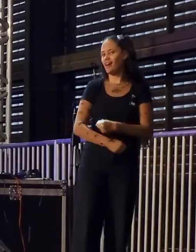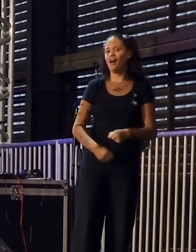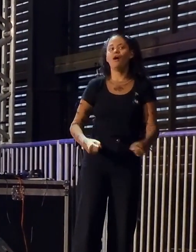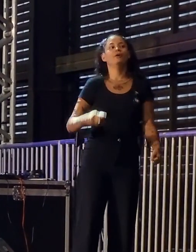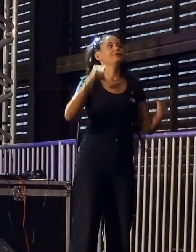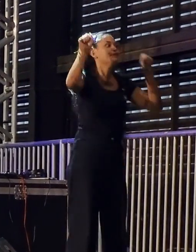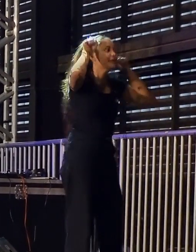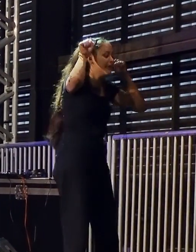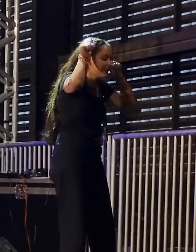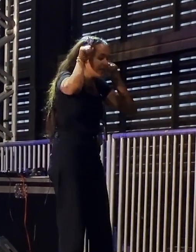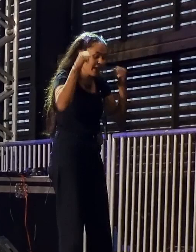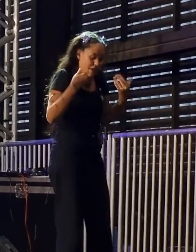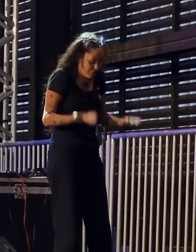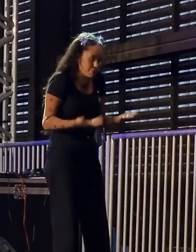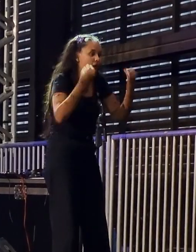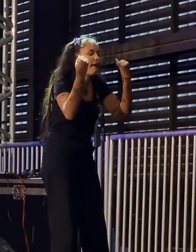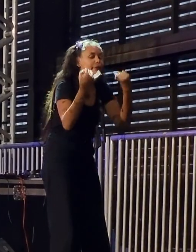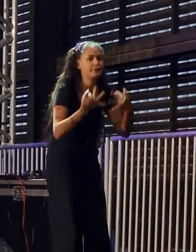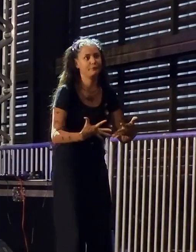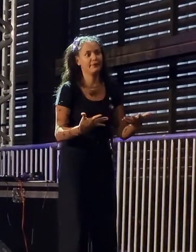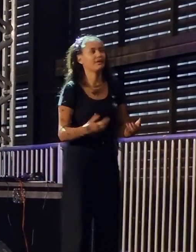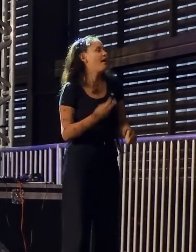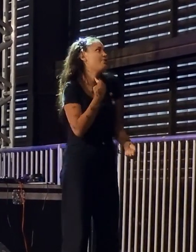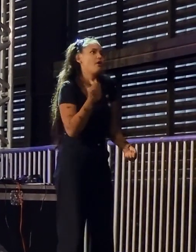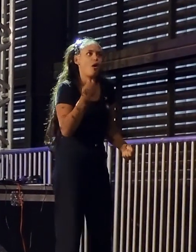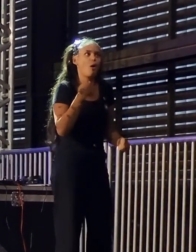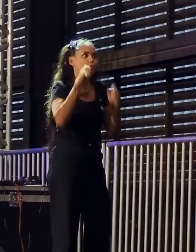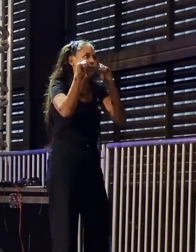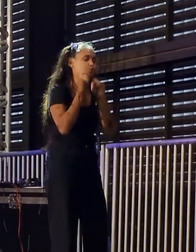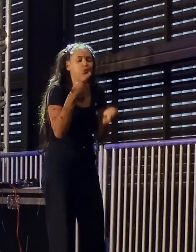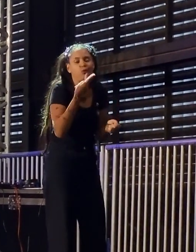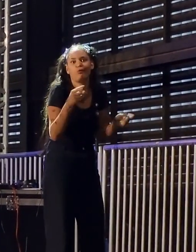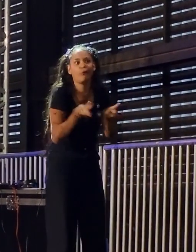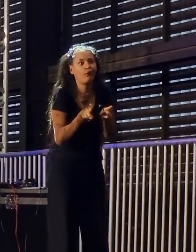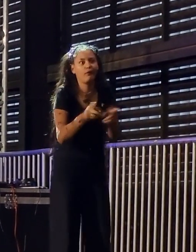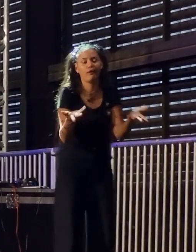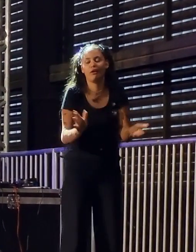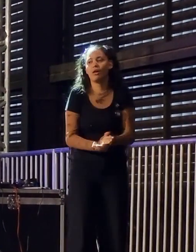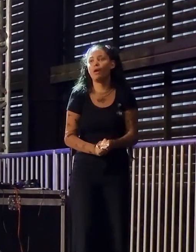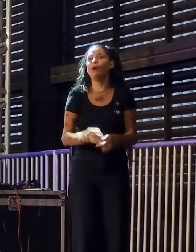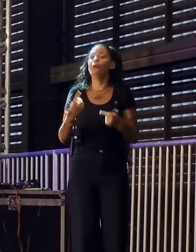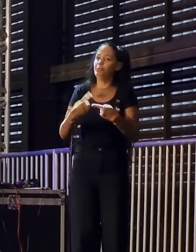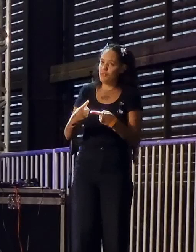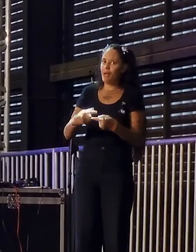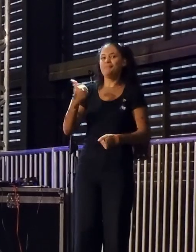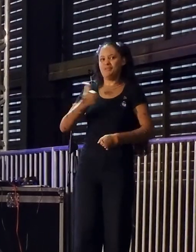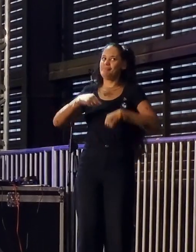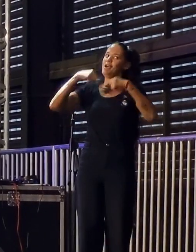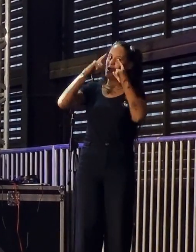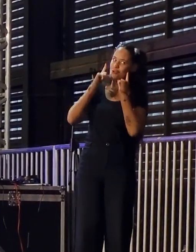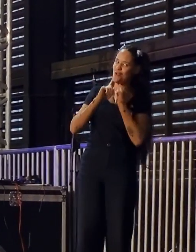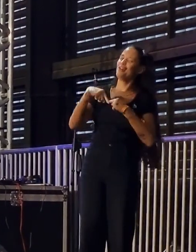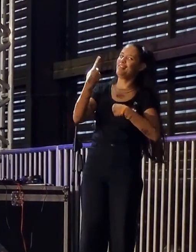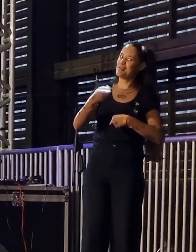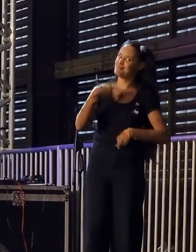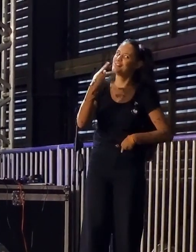Chiquinha, acabei de falar que não se pode enganar e chorar ao mesmo tempo, filho. Por isso, primeiro eu choro,